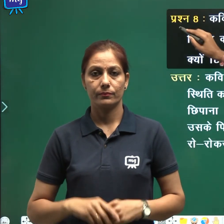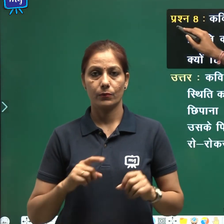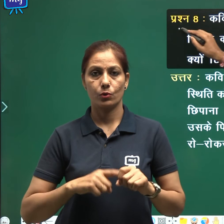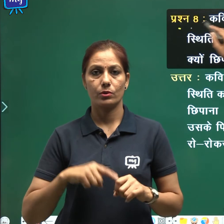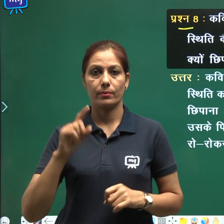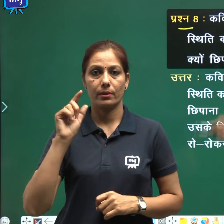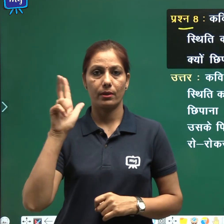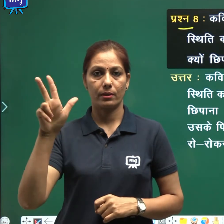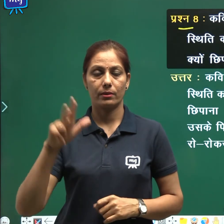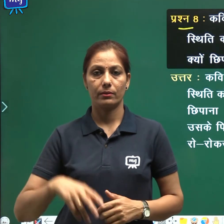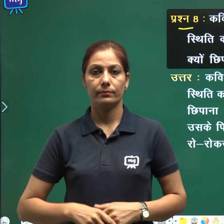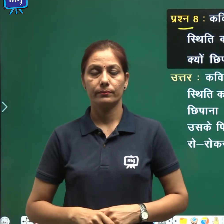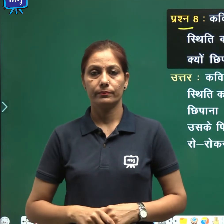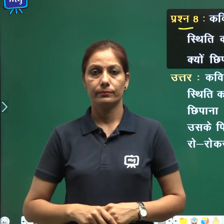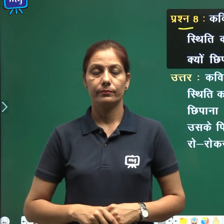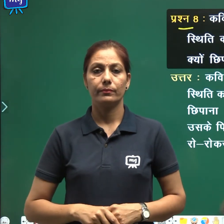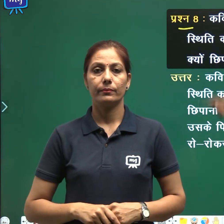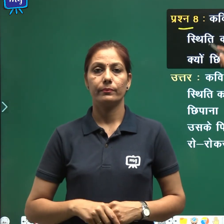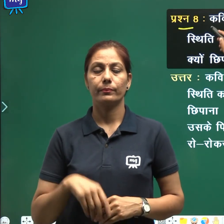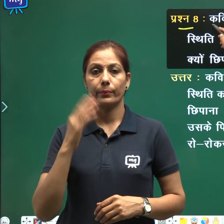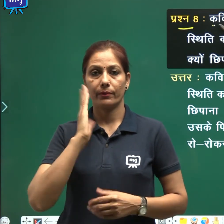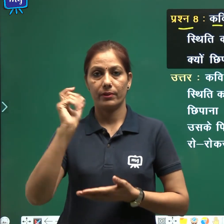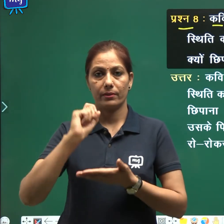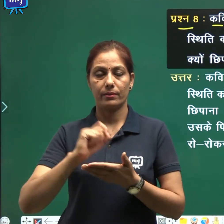प्रश्न 8, कवि